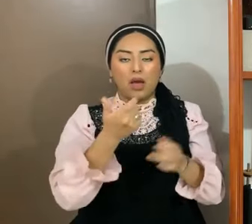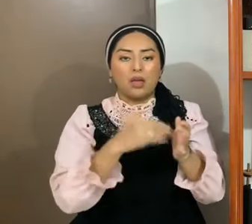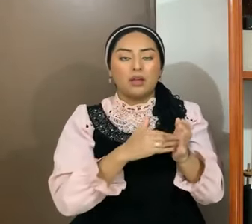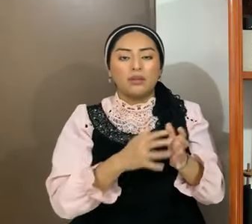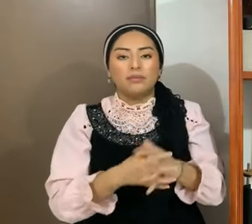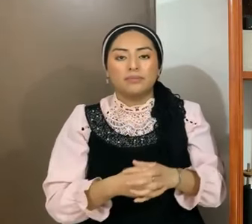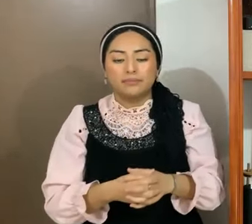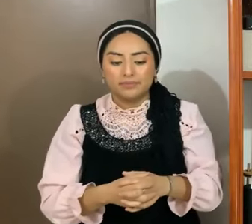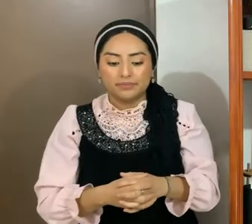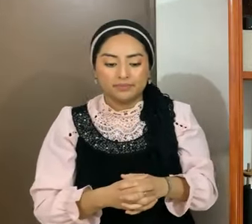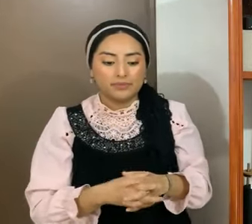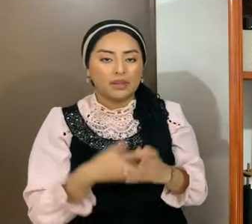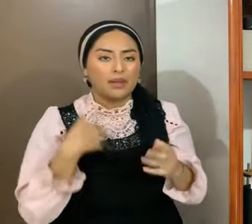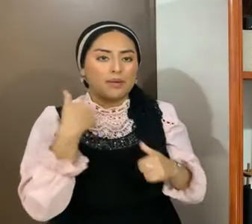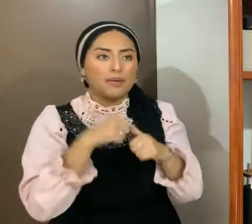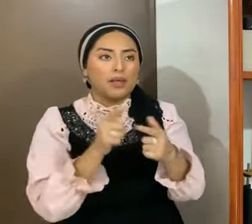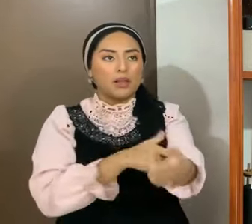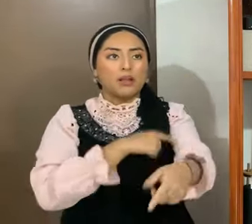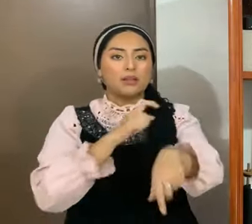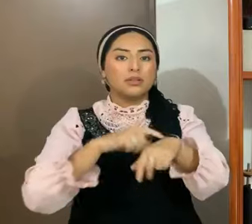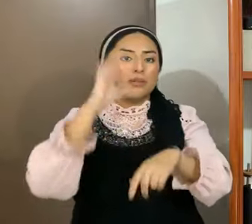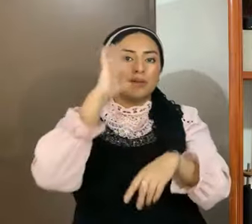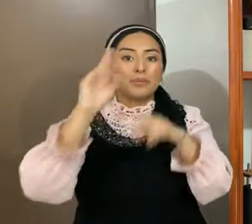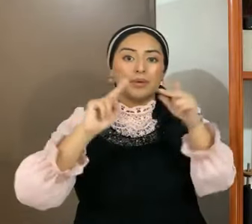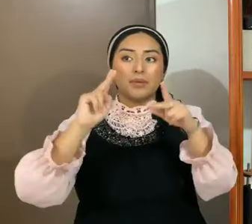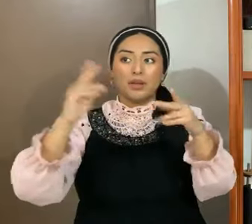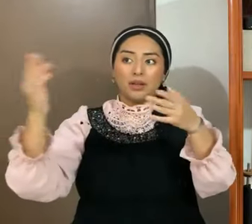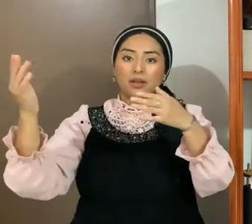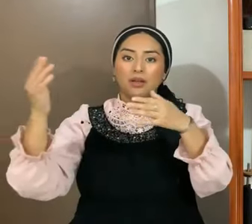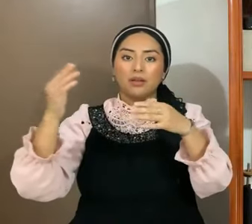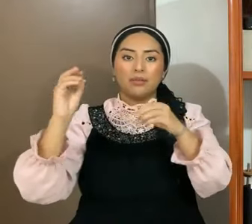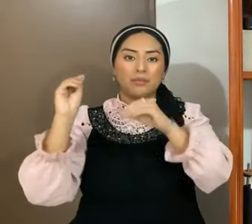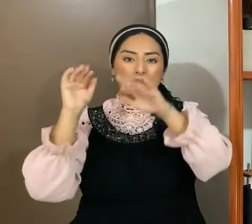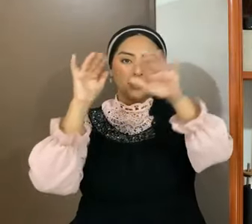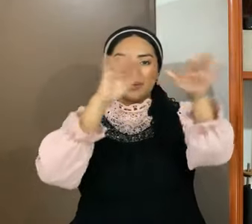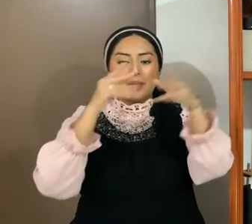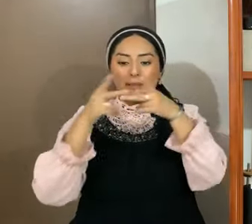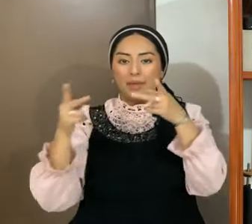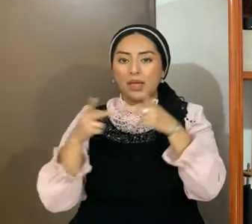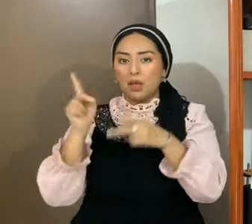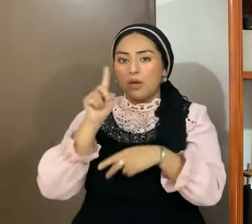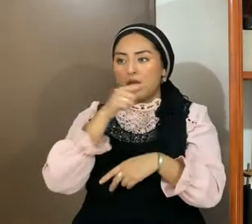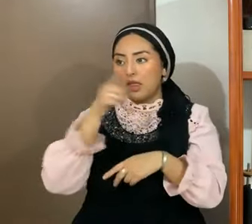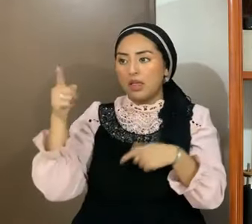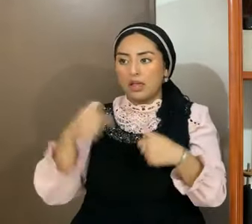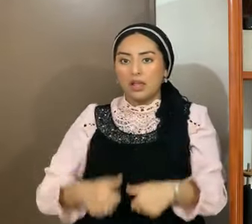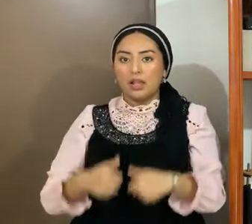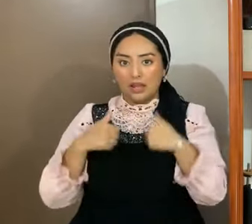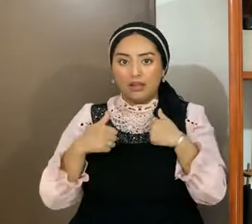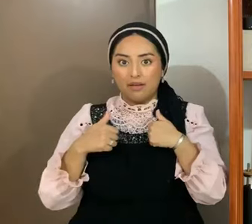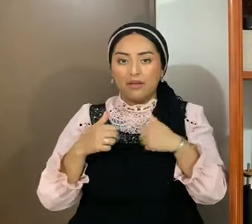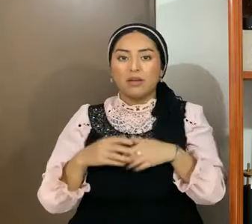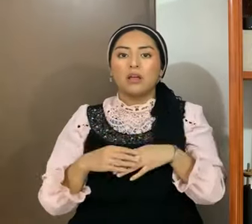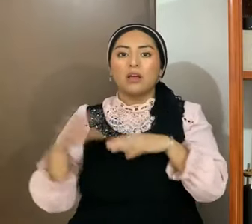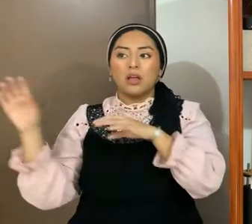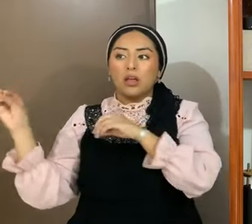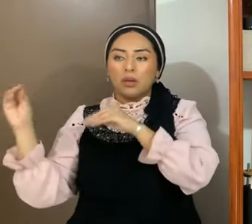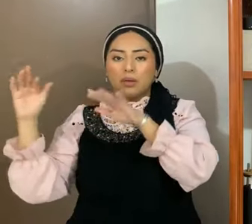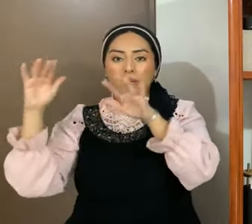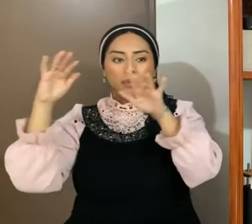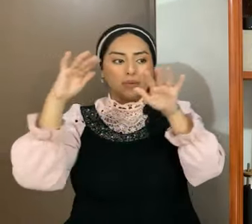Repásenlo. Durante mucho tiempo se invitó al pueblo a peregrinar desde el lugar donde vivía o donde vive